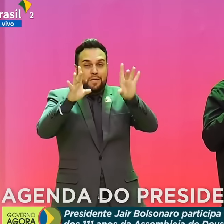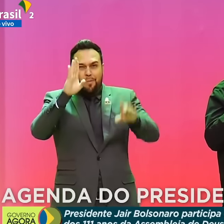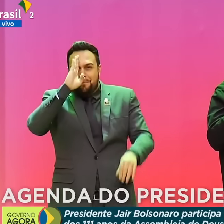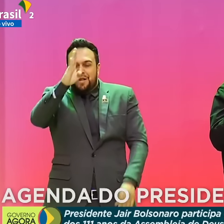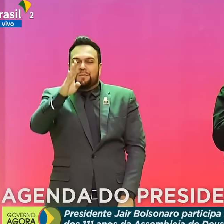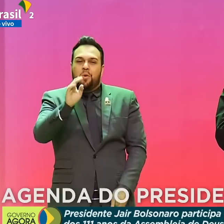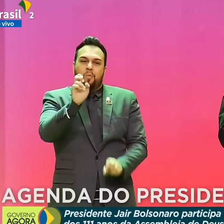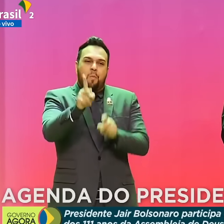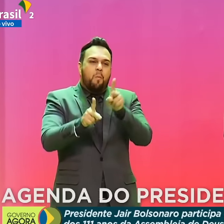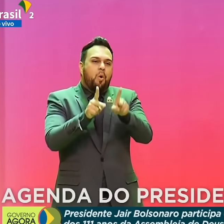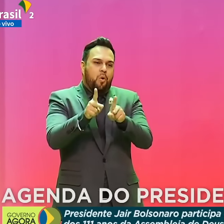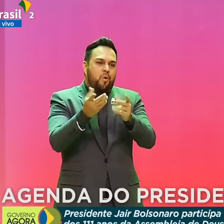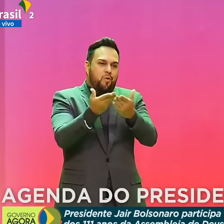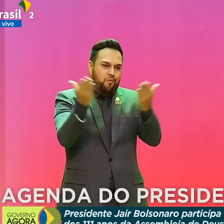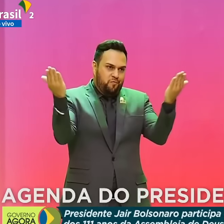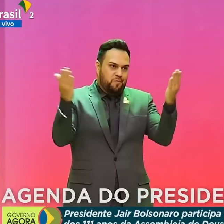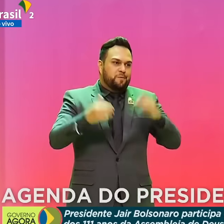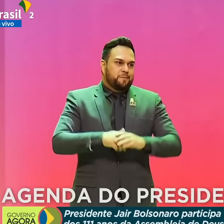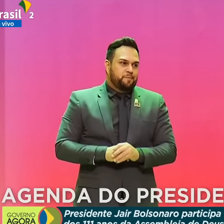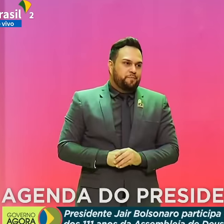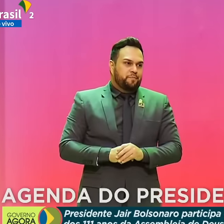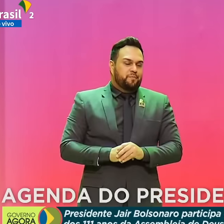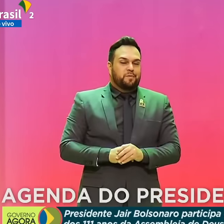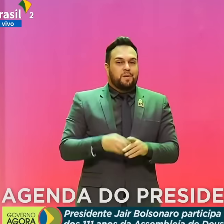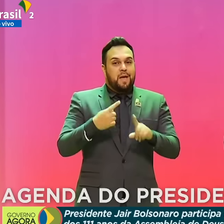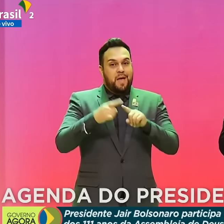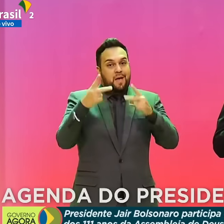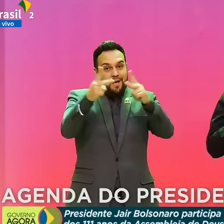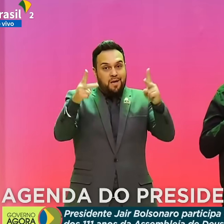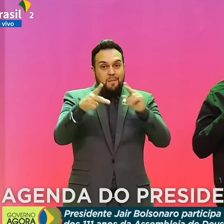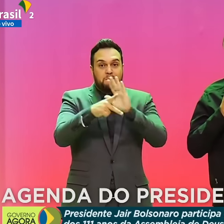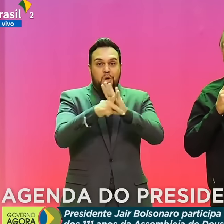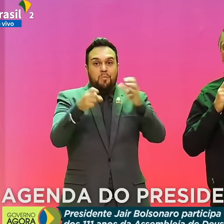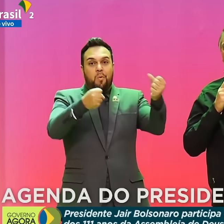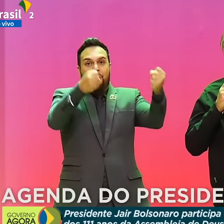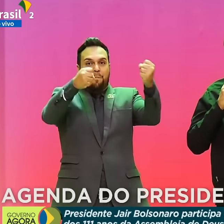da onde vem o nosso poder.